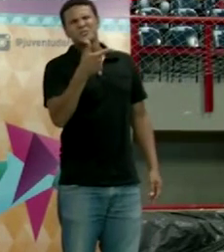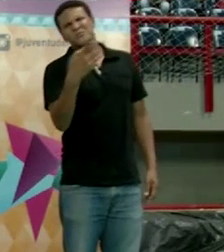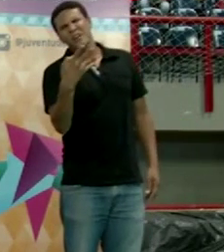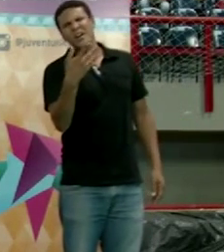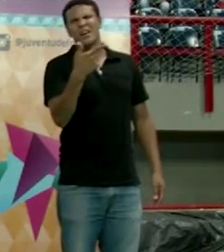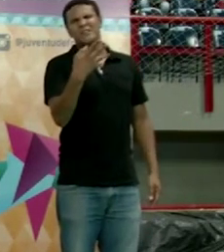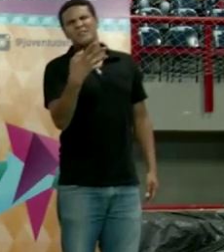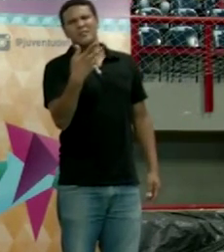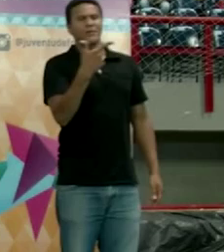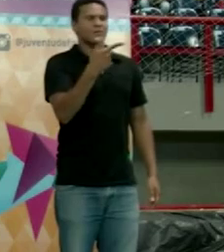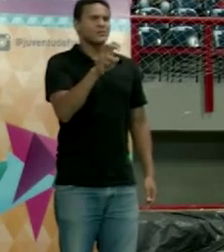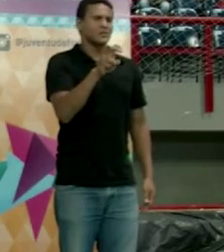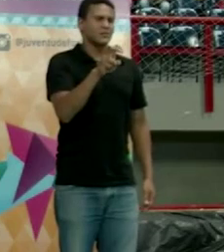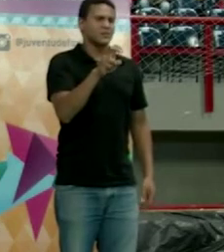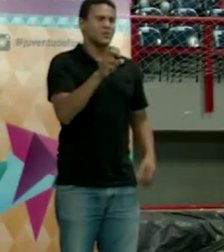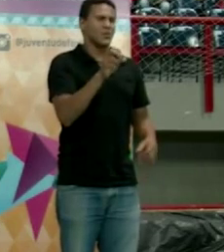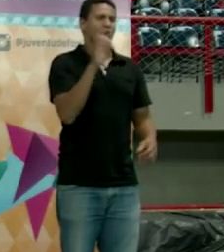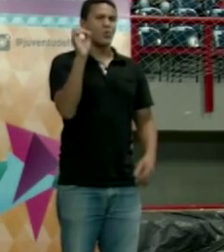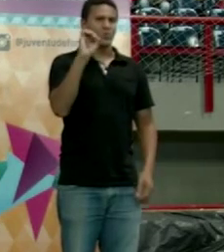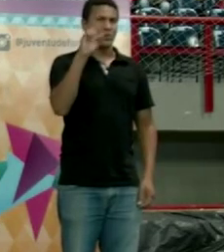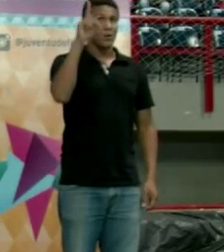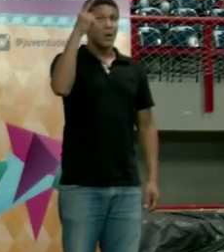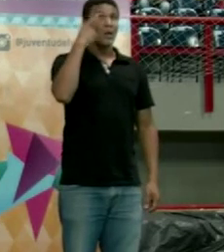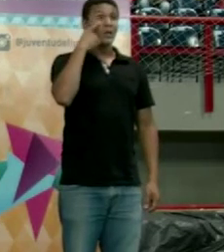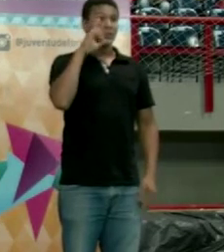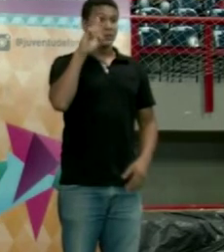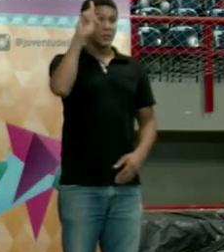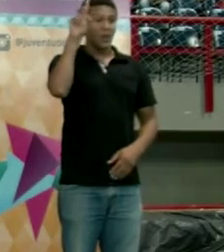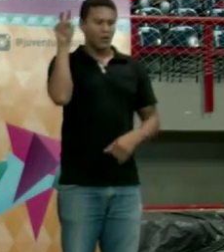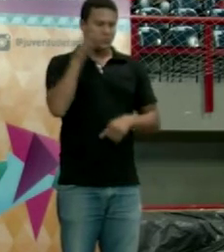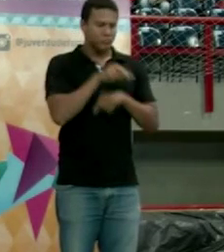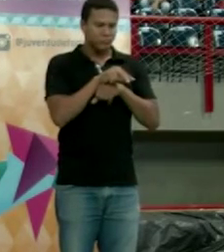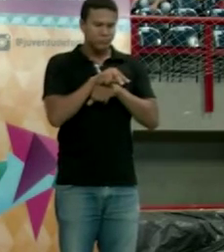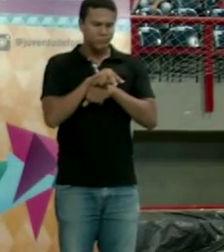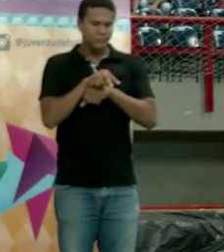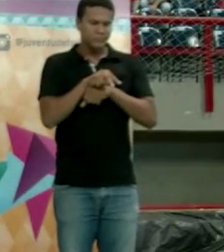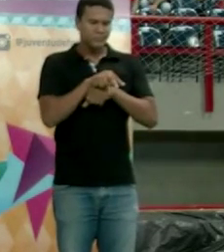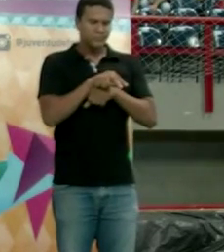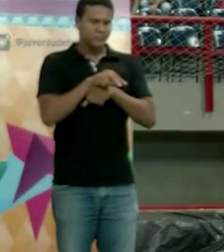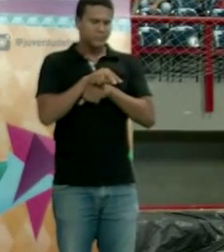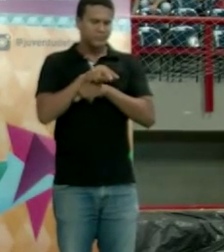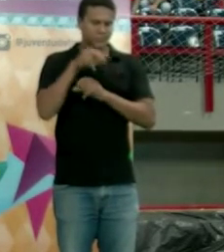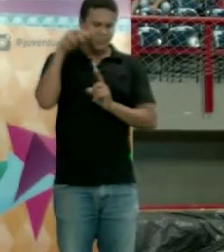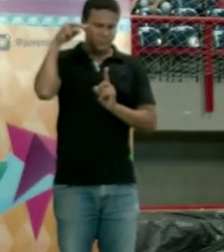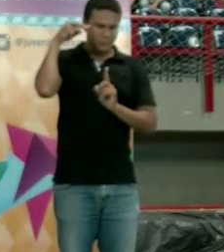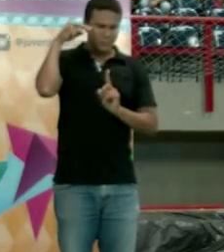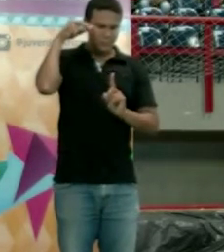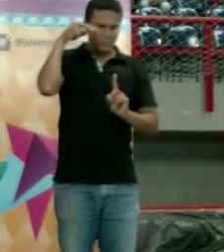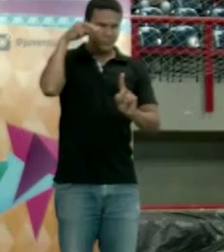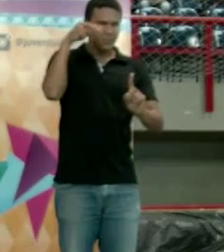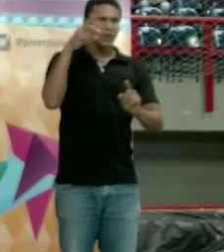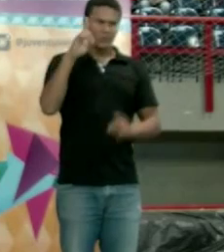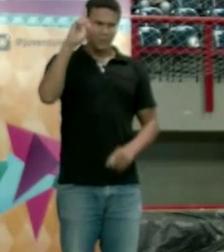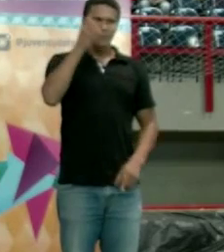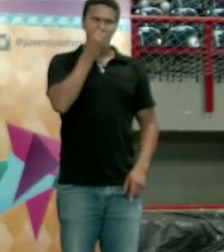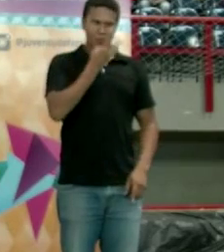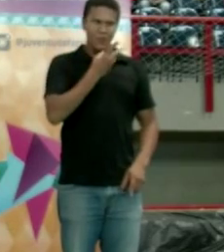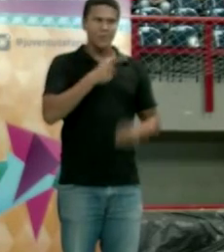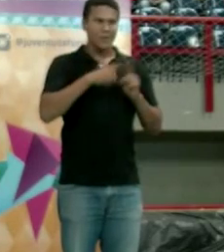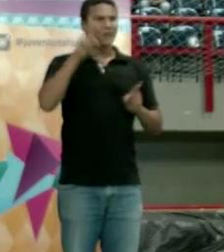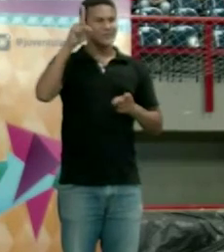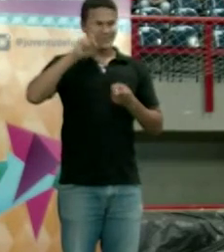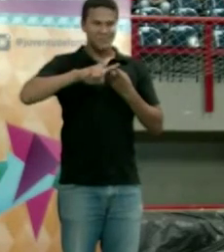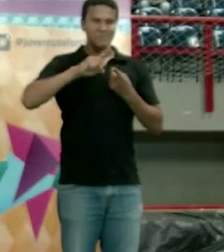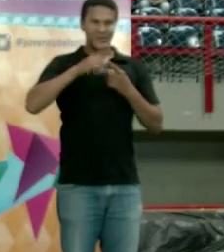você, e Deus te olhando, acompanhando cada passo seu. Porque Deus é bom, mas também é